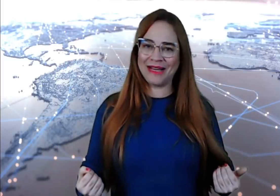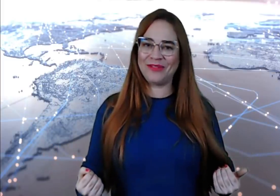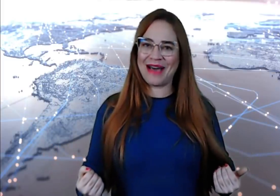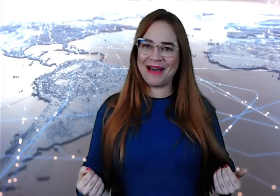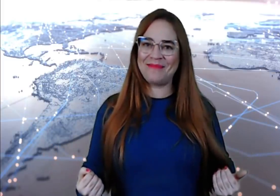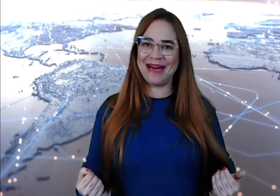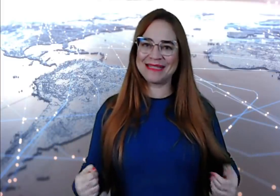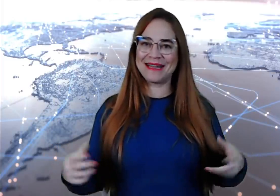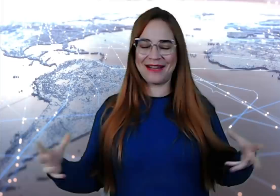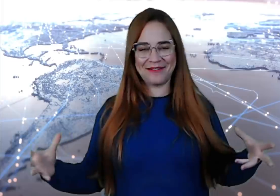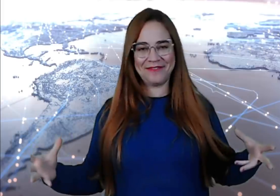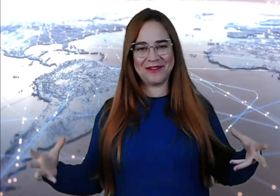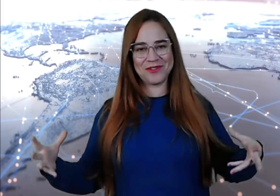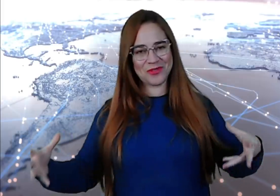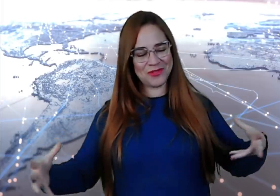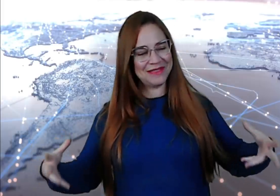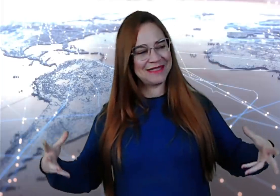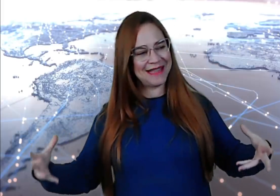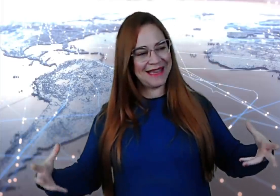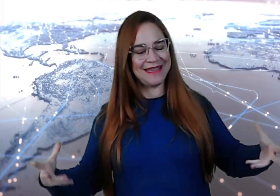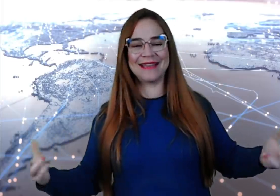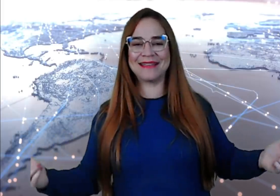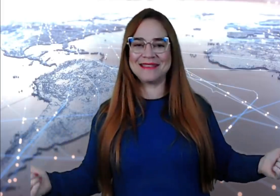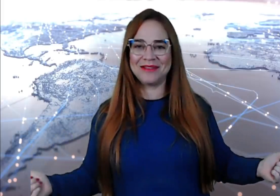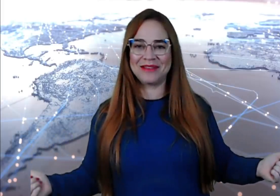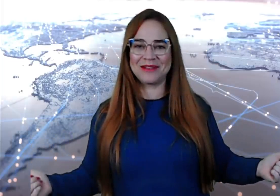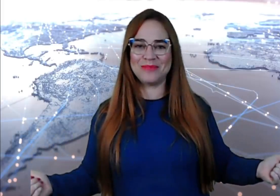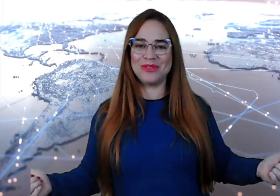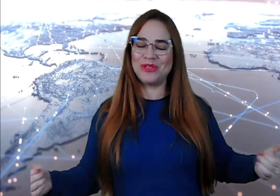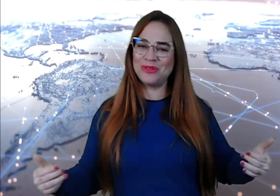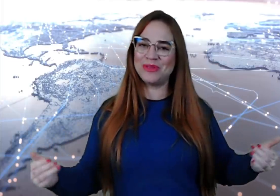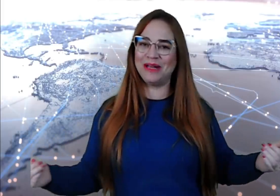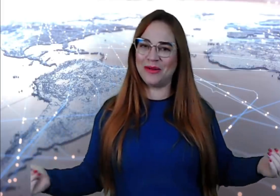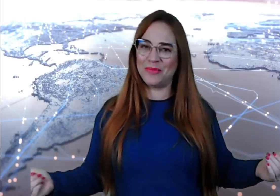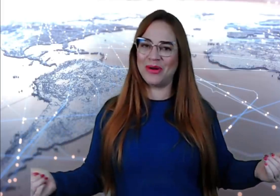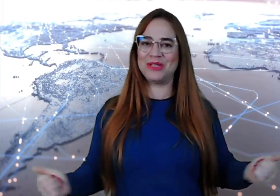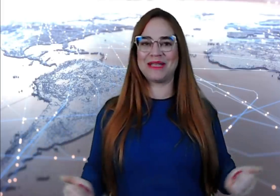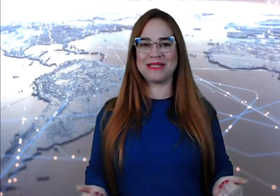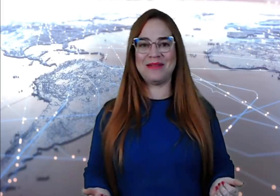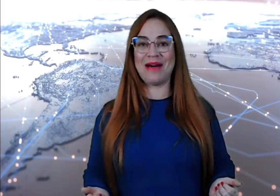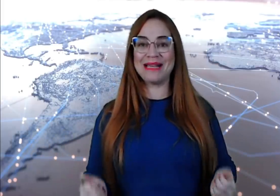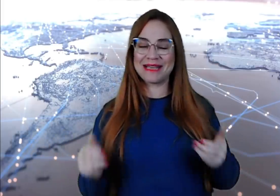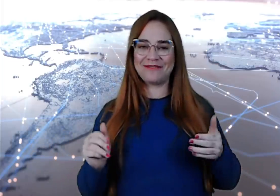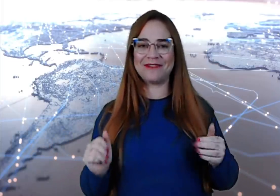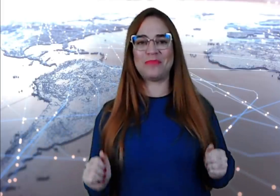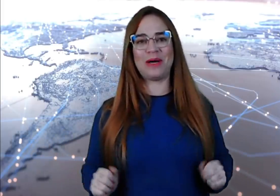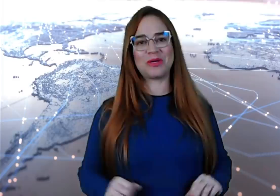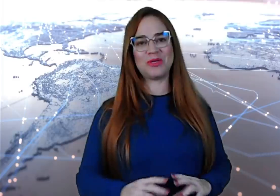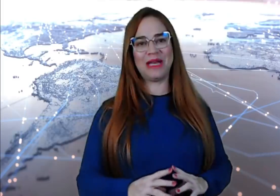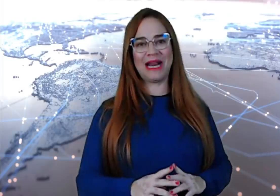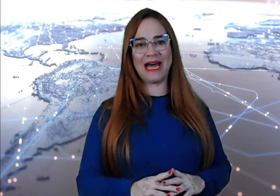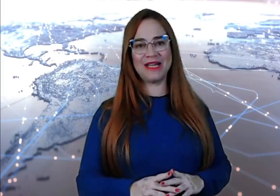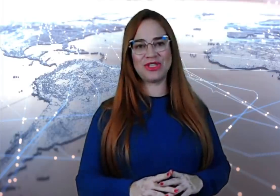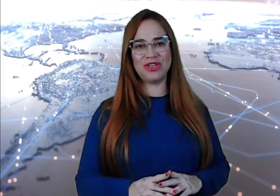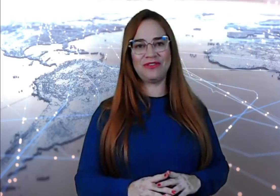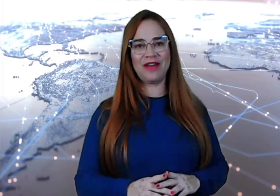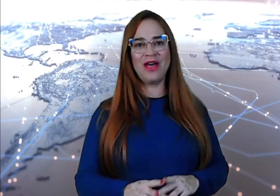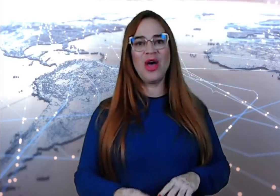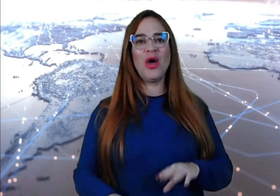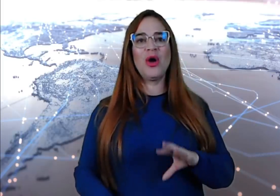a máscara, afinal de contas, né, ia estar sendo transmitido, ele não pode estar sem máscara, faz parte da narrativa,